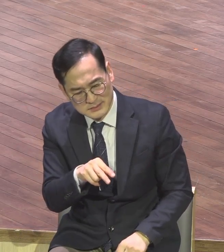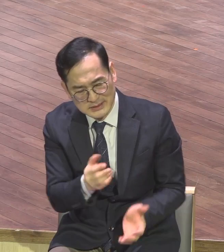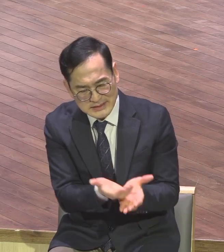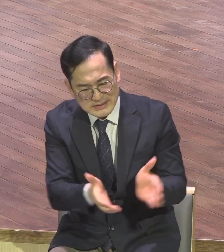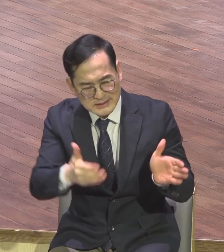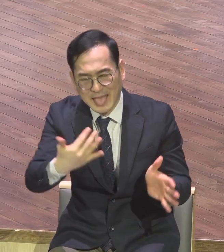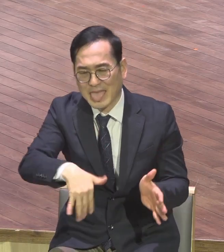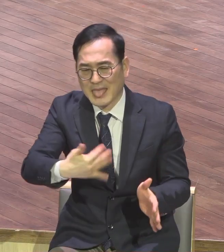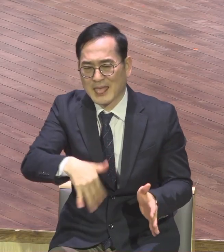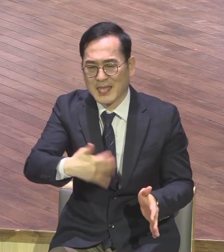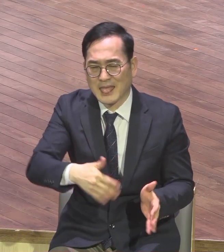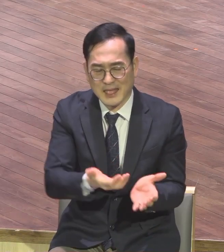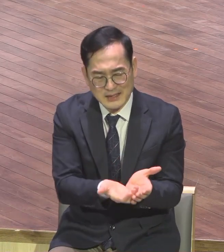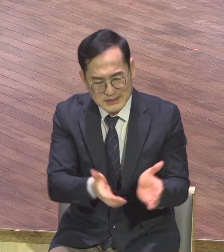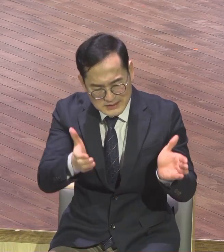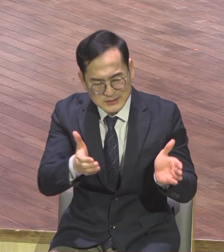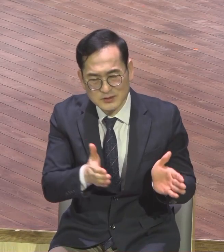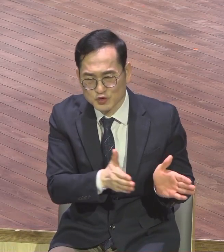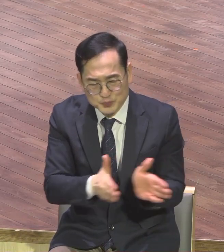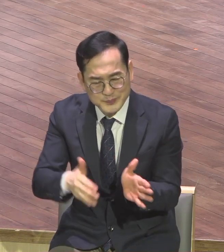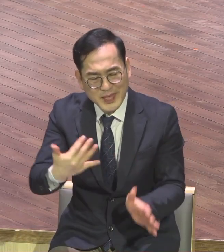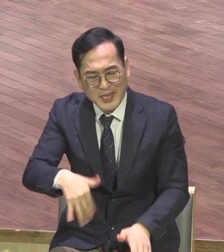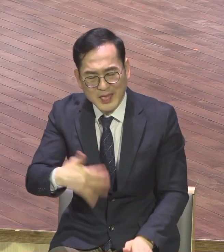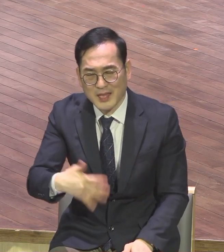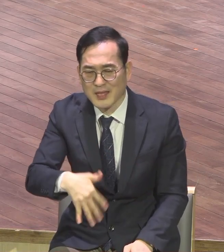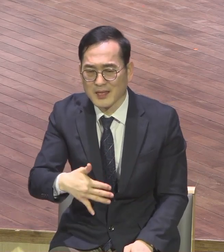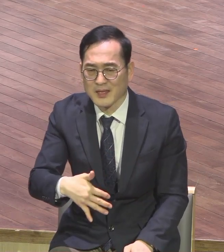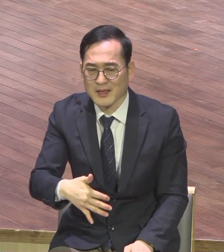교회 들어와가지고도